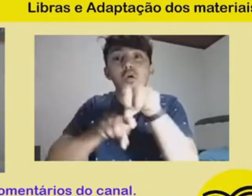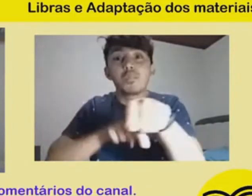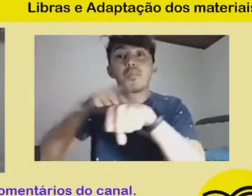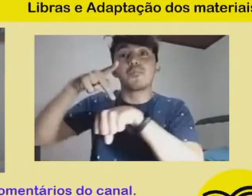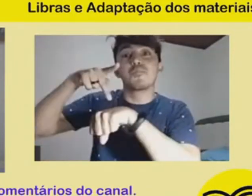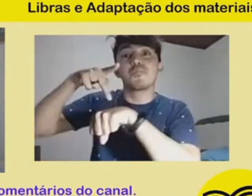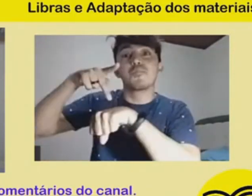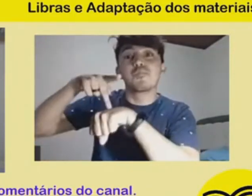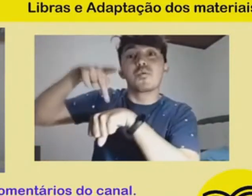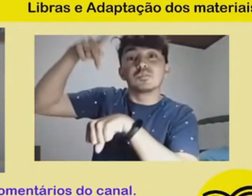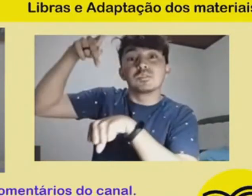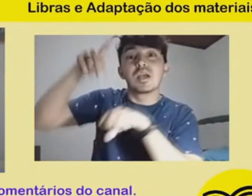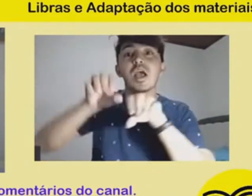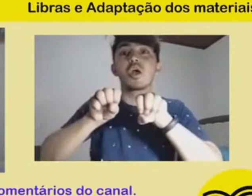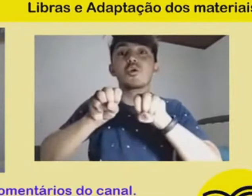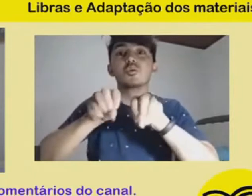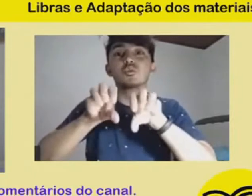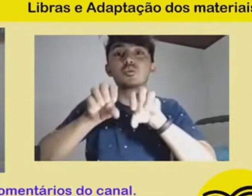FUMT,